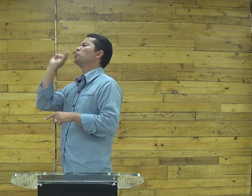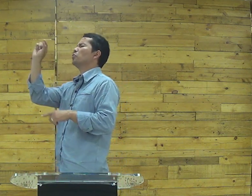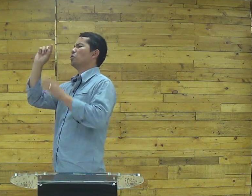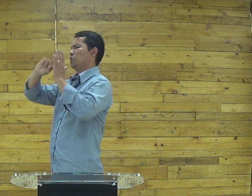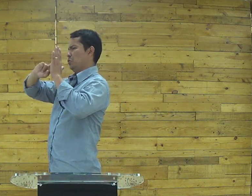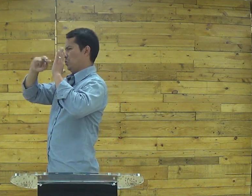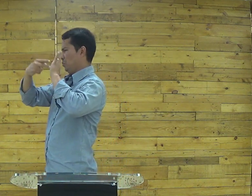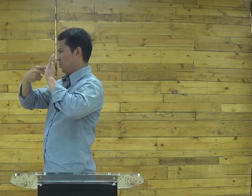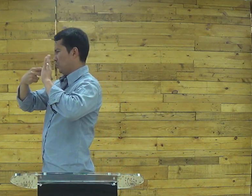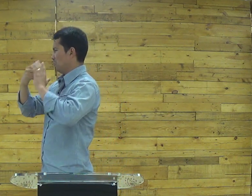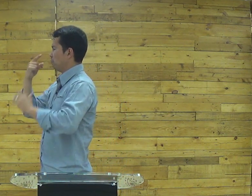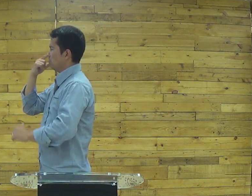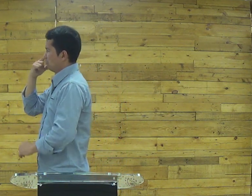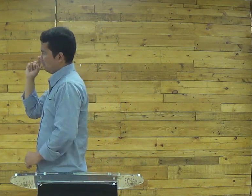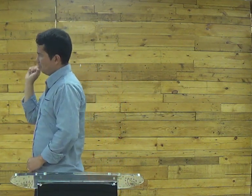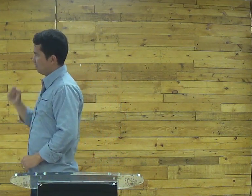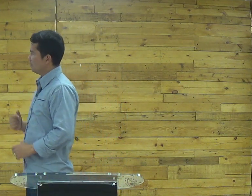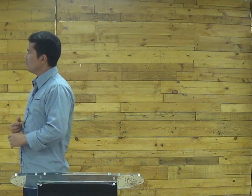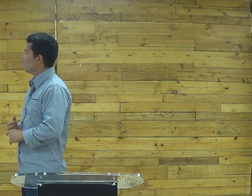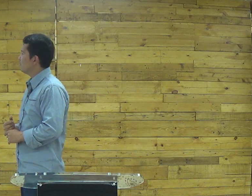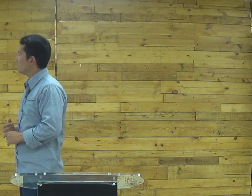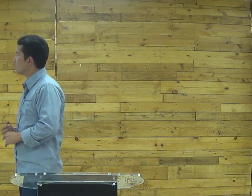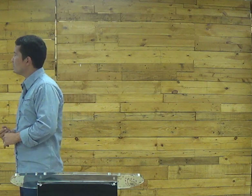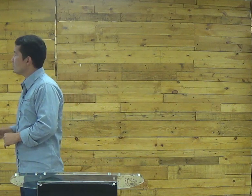Acreditar também o que significa.